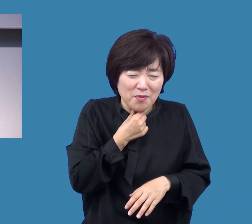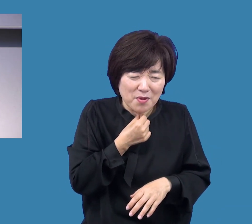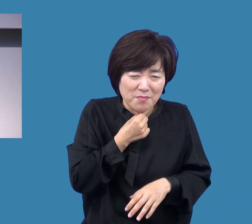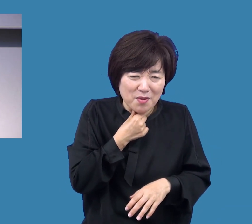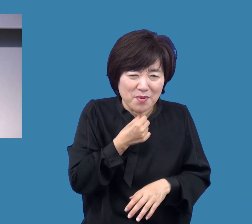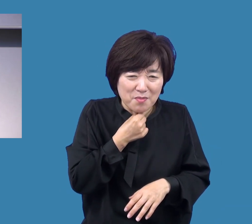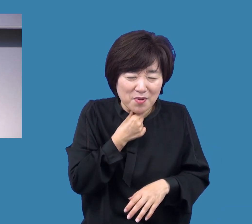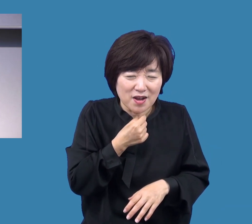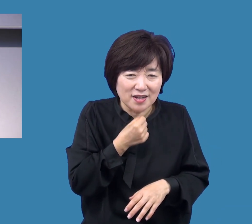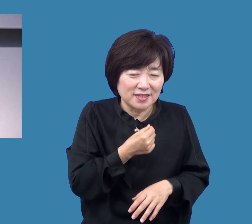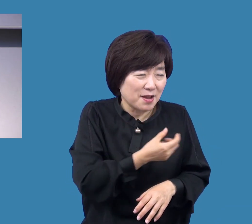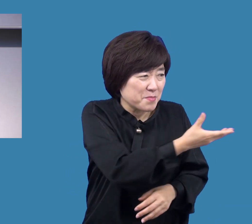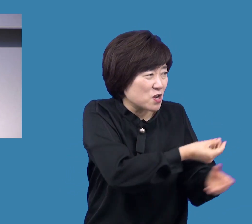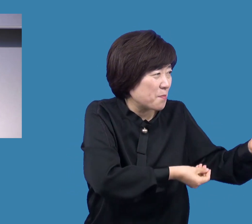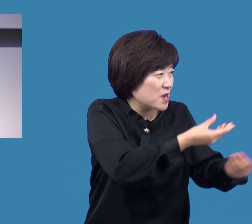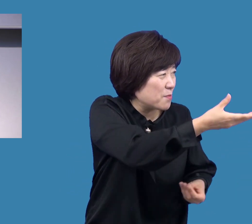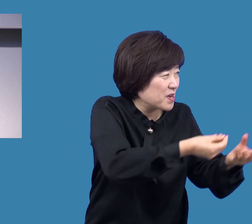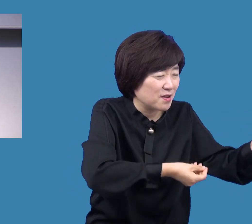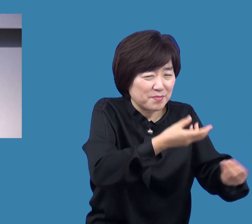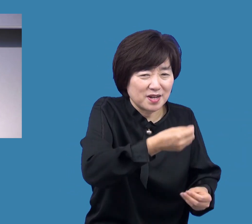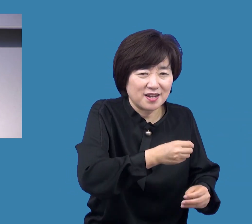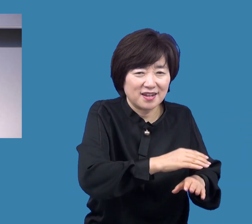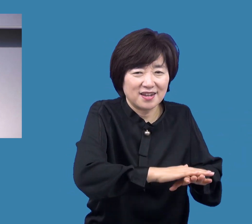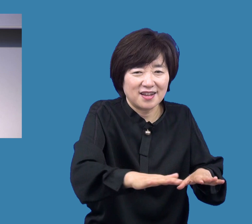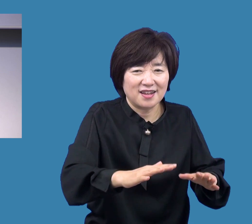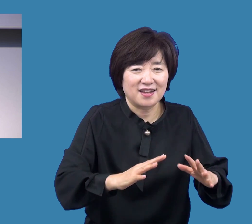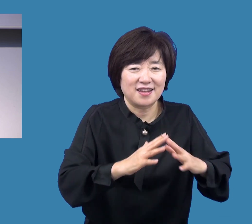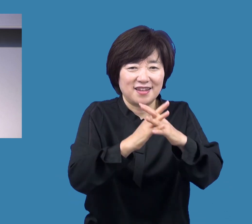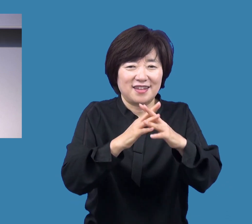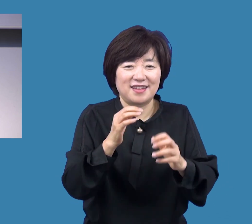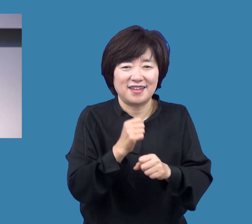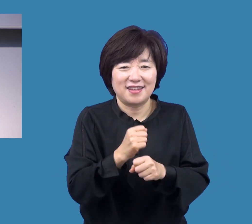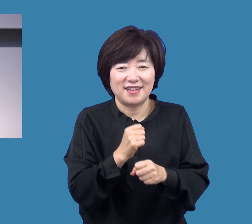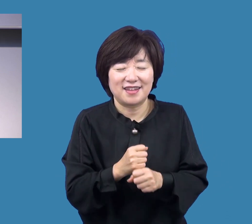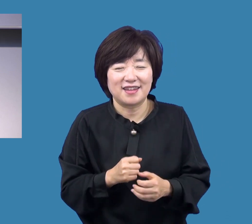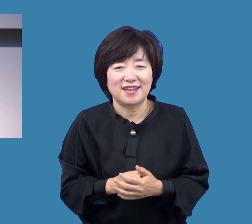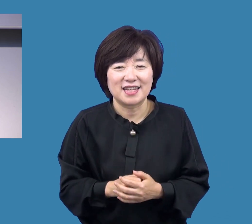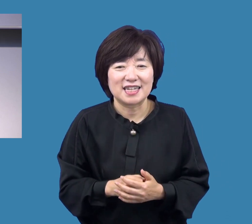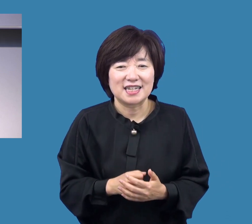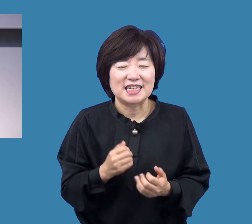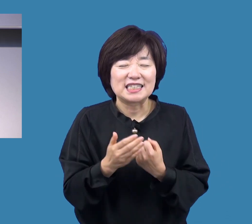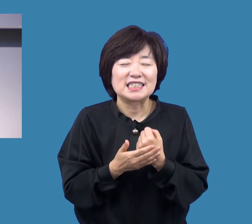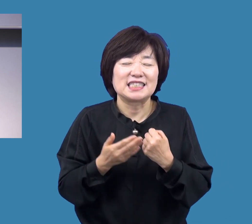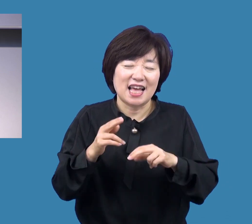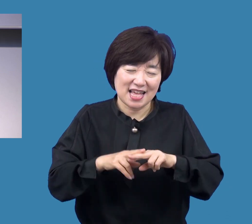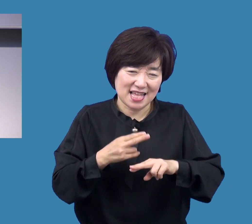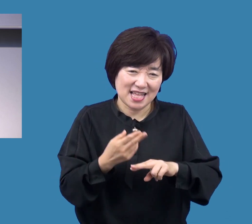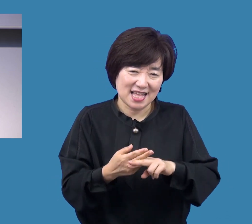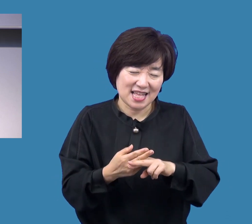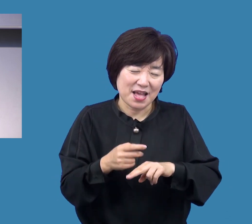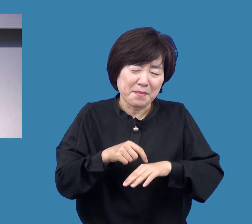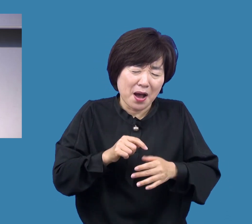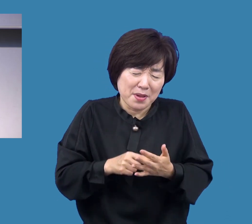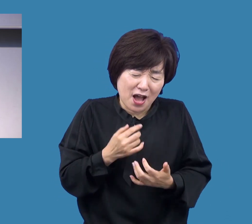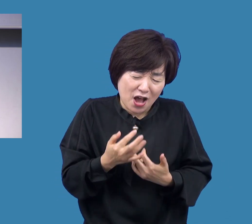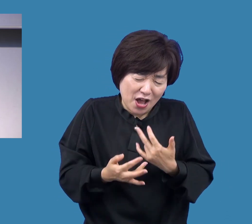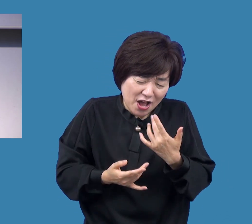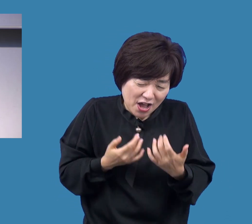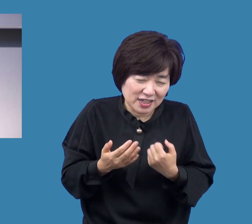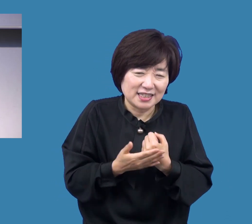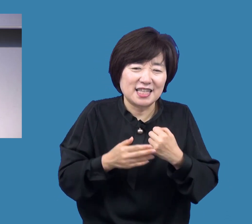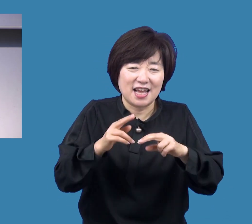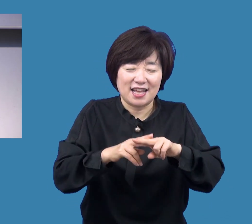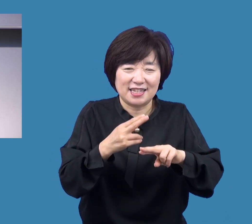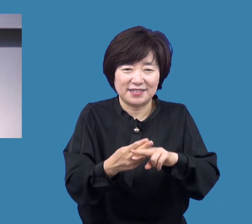막 불도저도 갖다 빌려오고 막 이제 그러는 거죠. 그게 뭐예요, 여러분? 은사예요. 자, 은사의